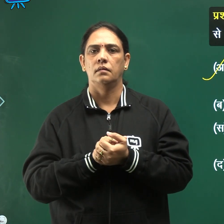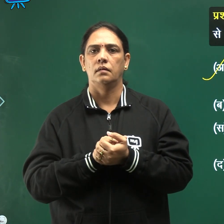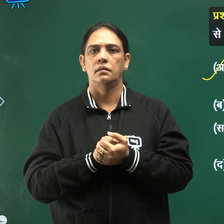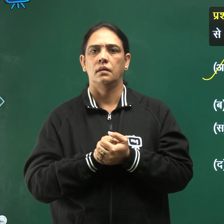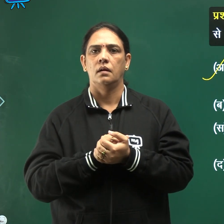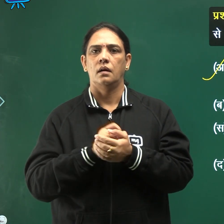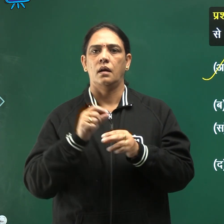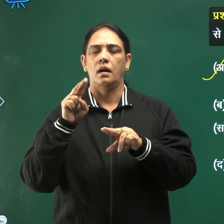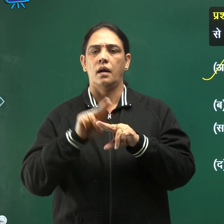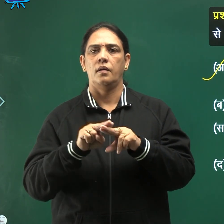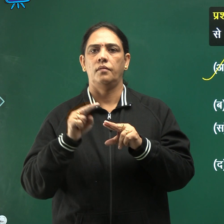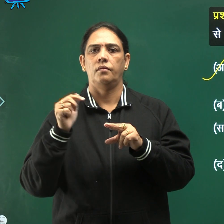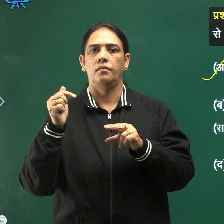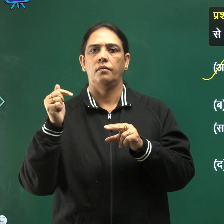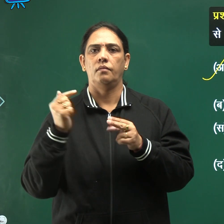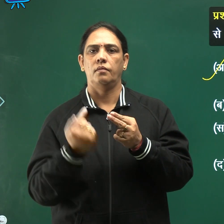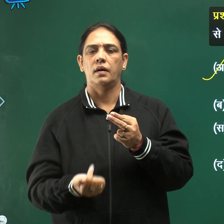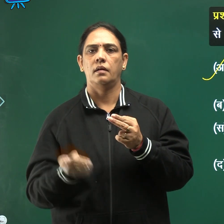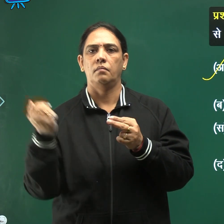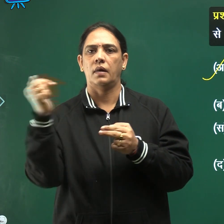F1 माइनस